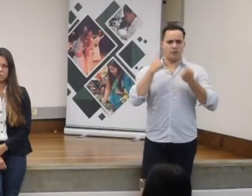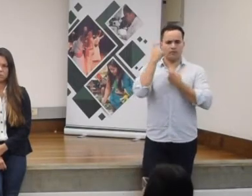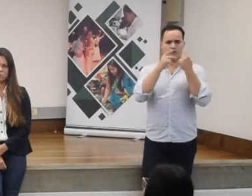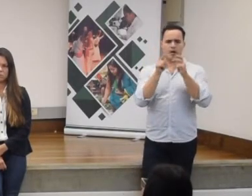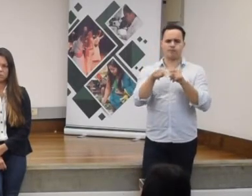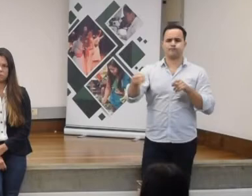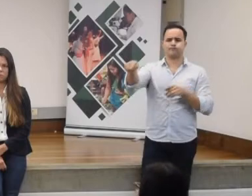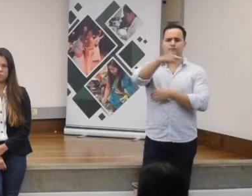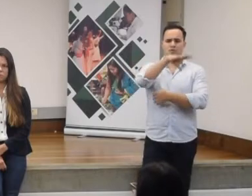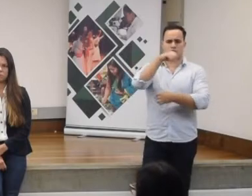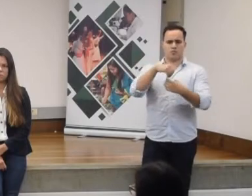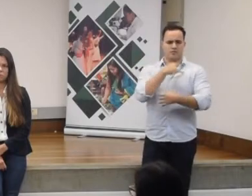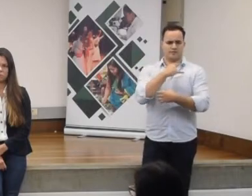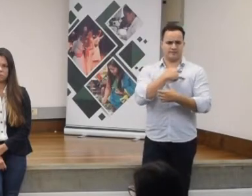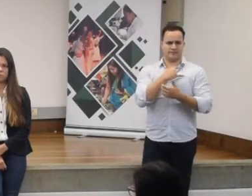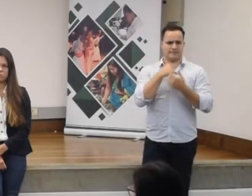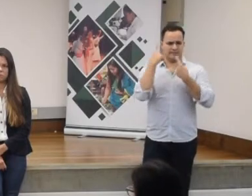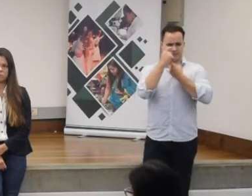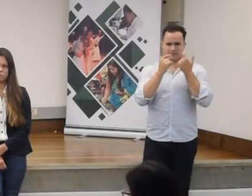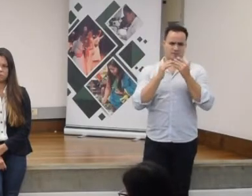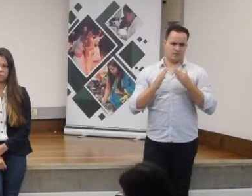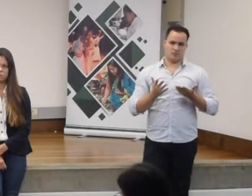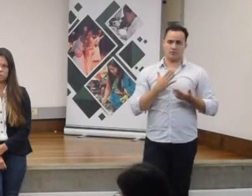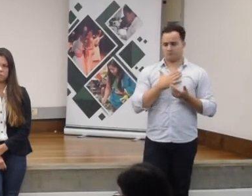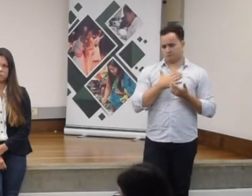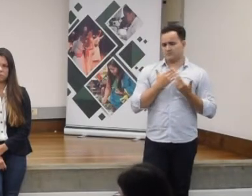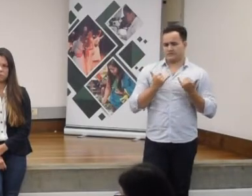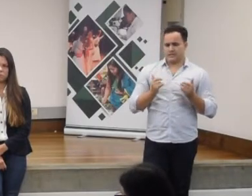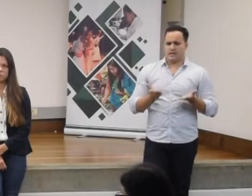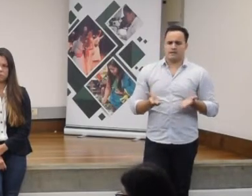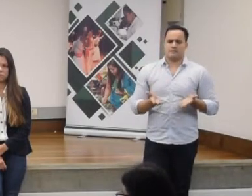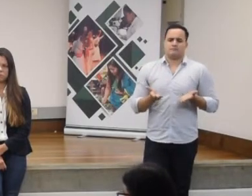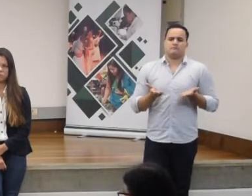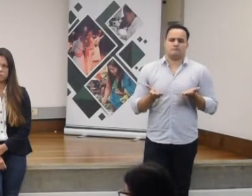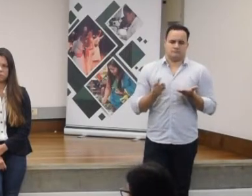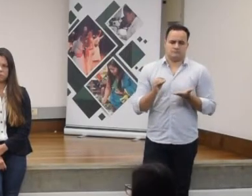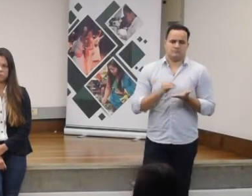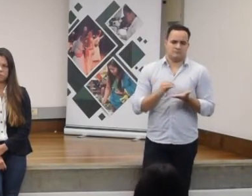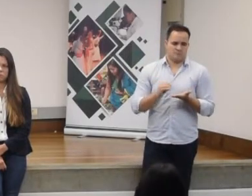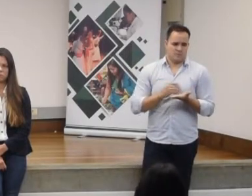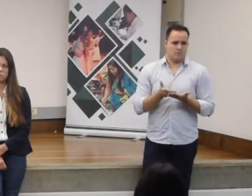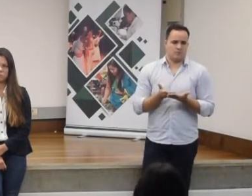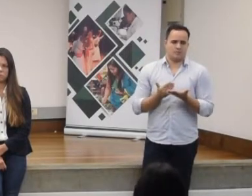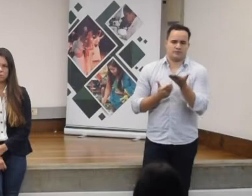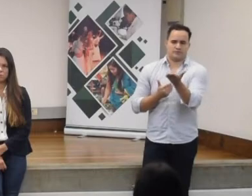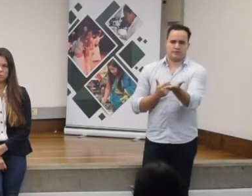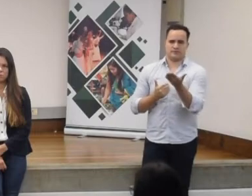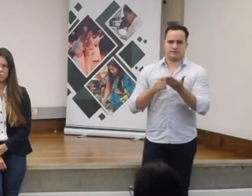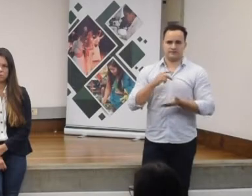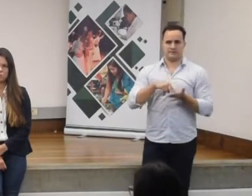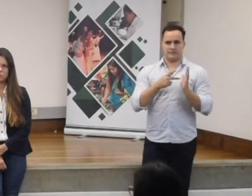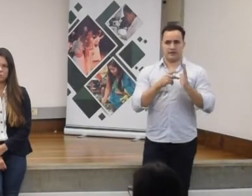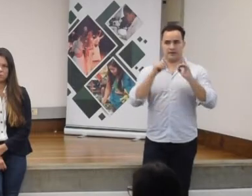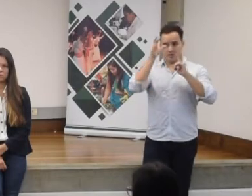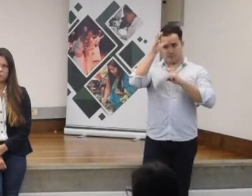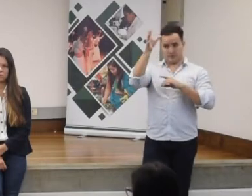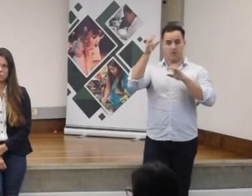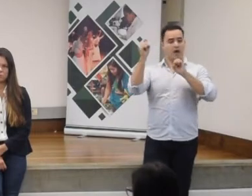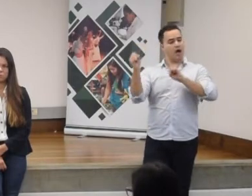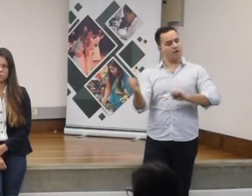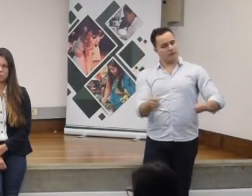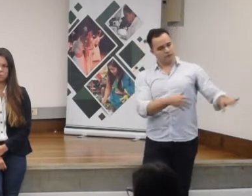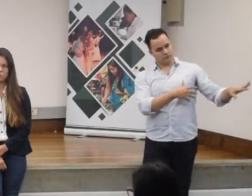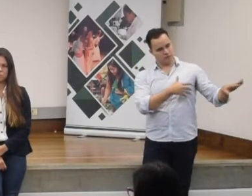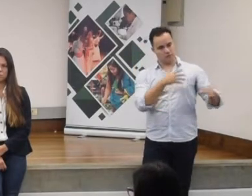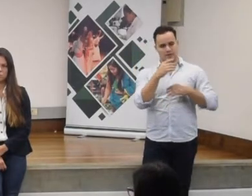personas dentro de la universidad. Nosotros hemos hecho un avance pequeñito, una propuesta pequeñita, es abandono epistémico. Pero entonces también